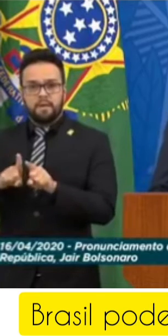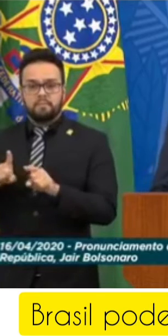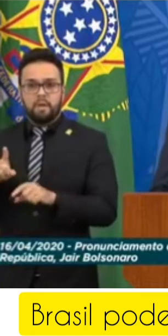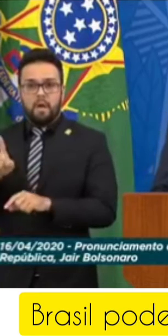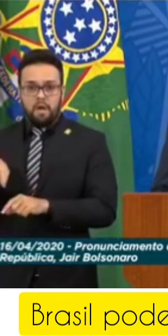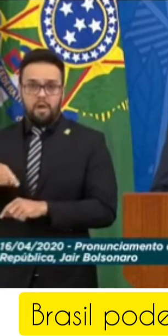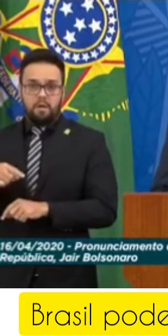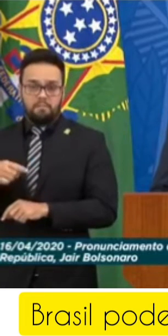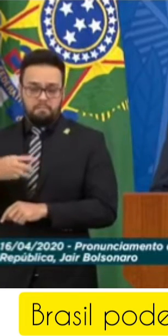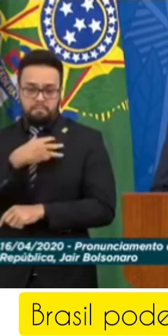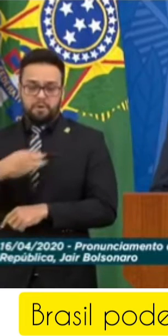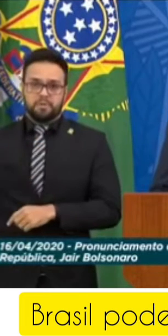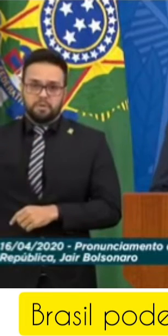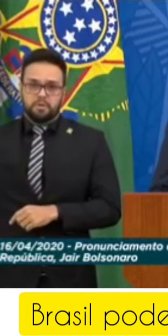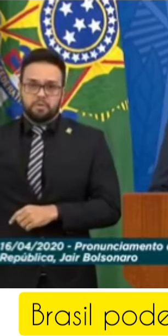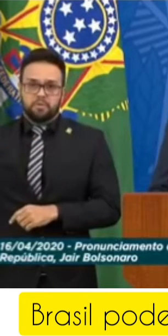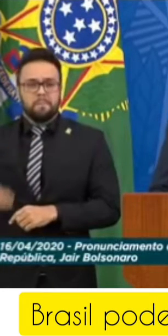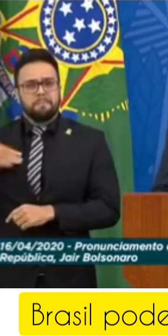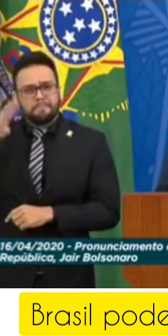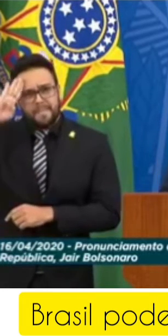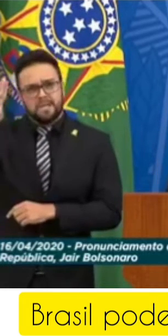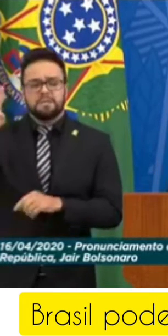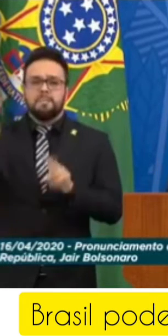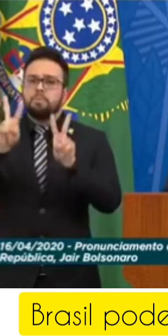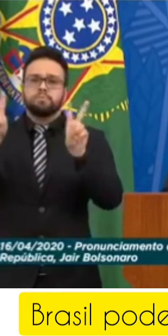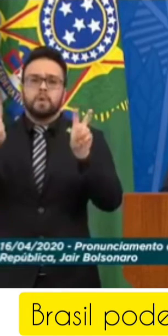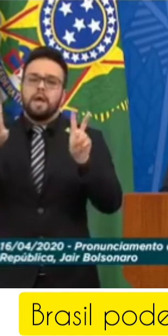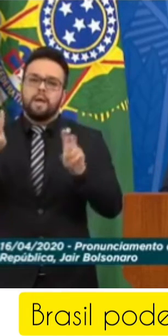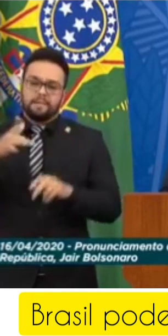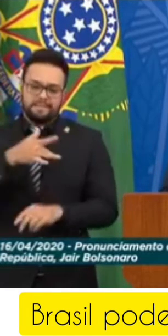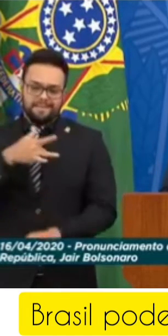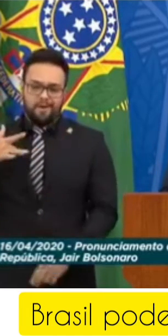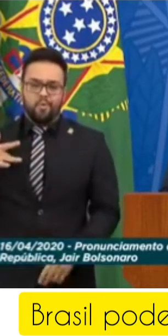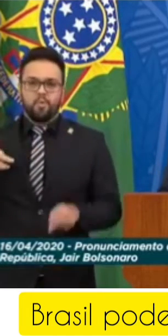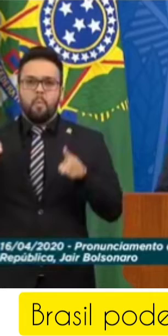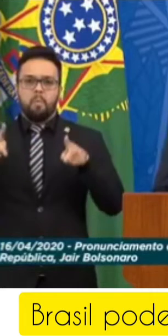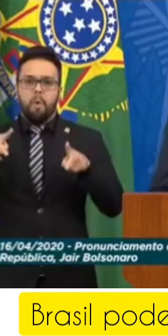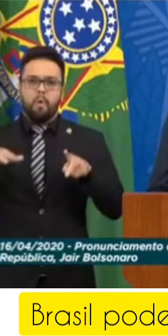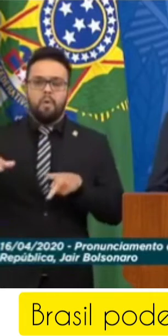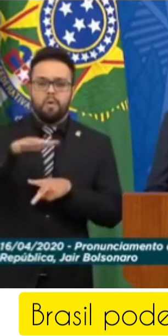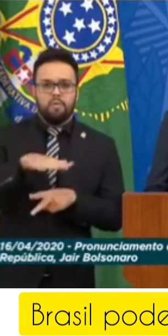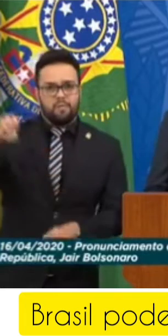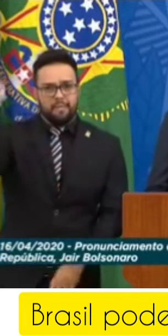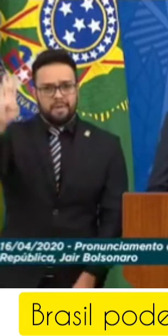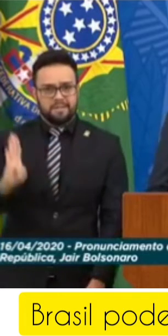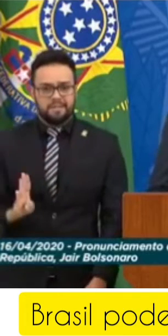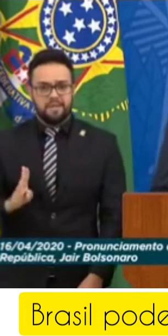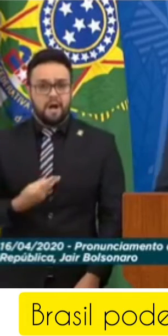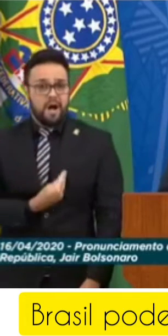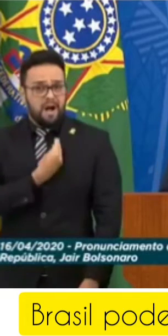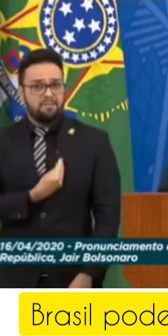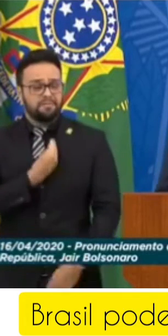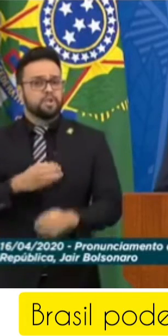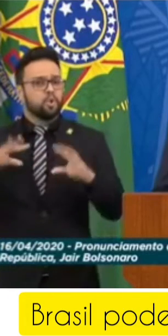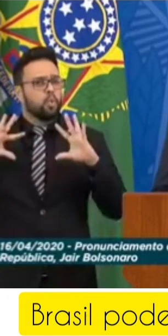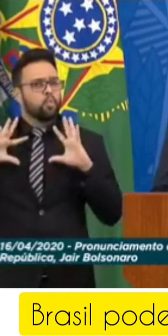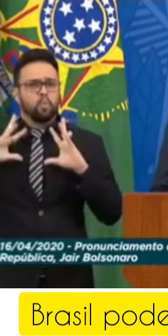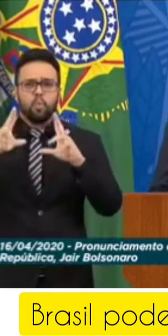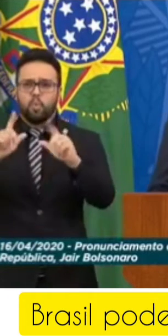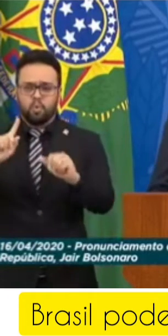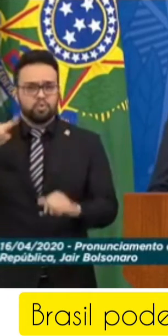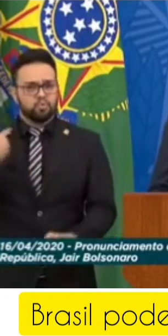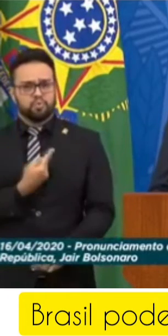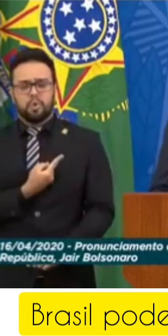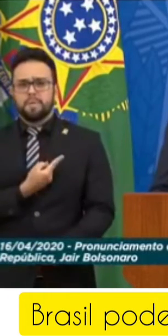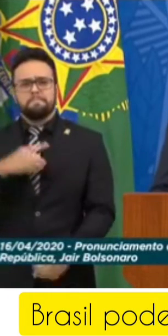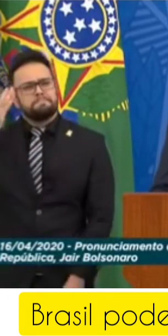saúde do povo brasileiro. A vida, para todos nós, está em